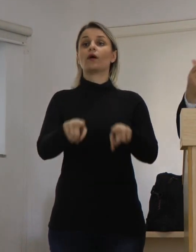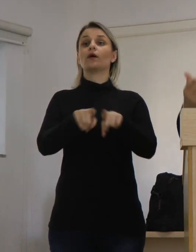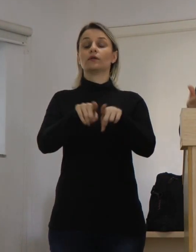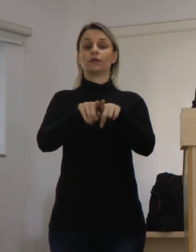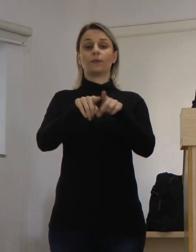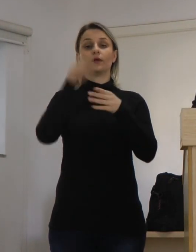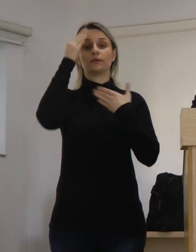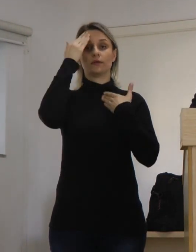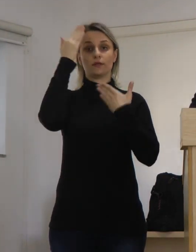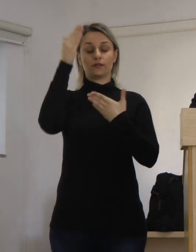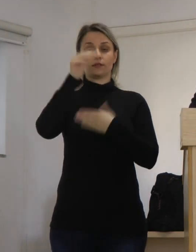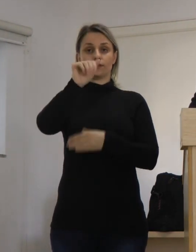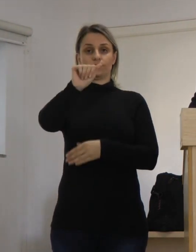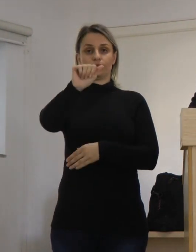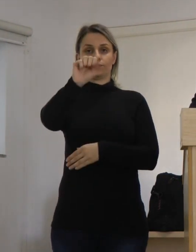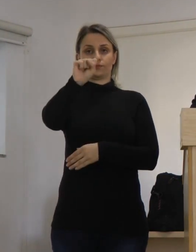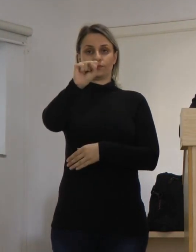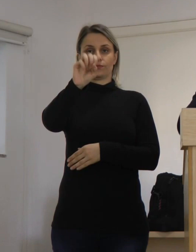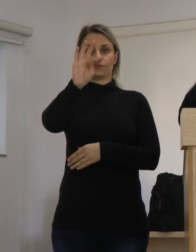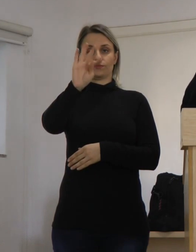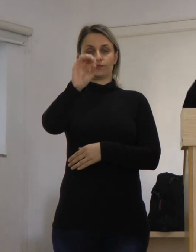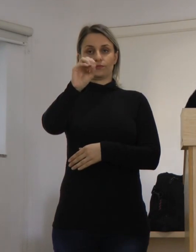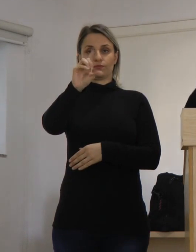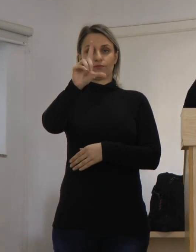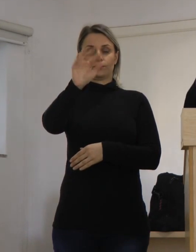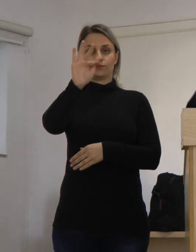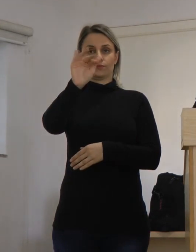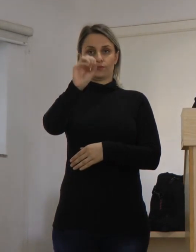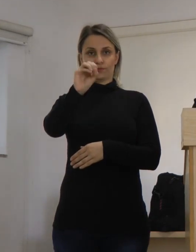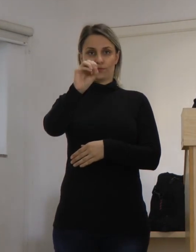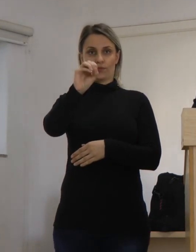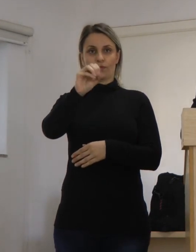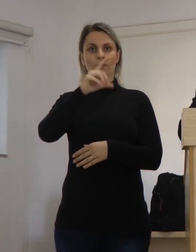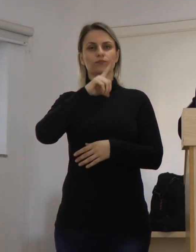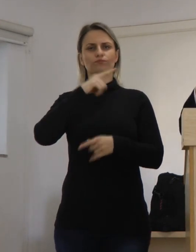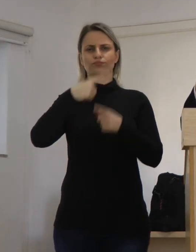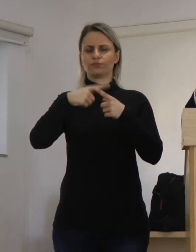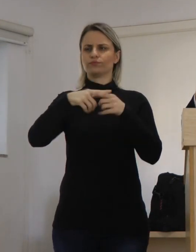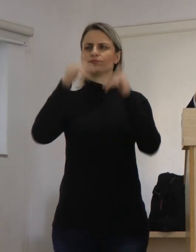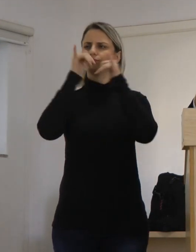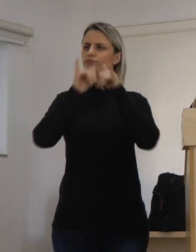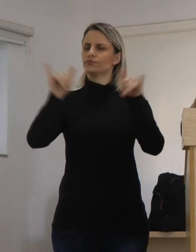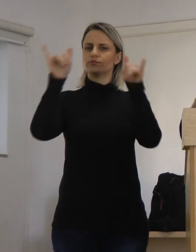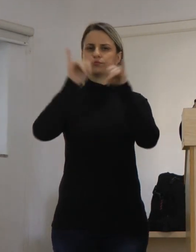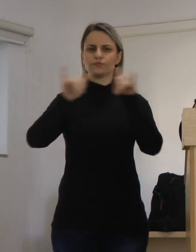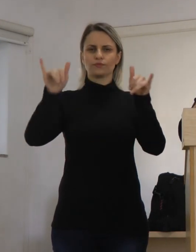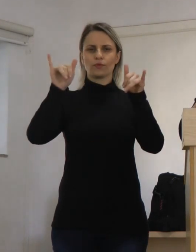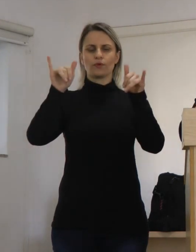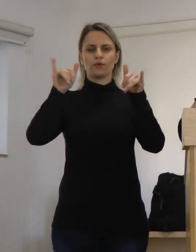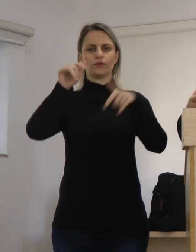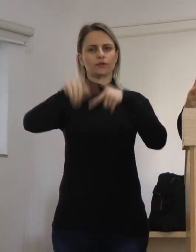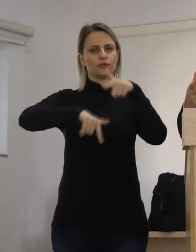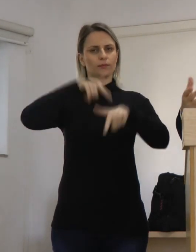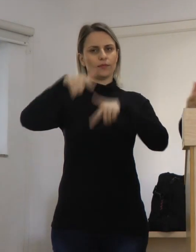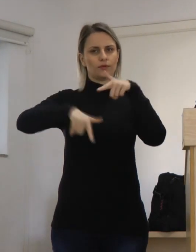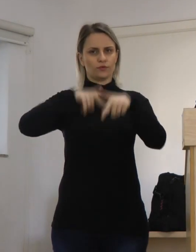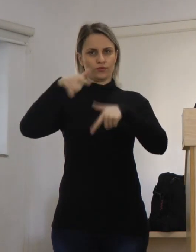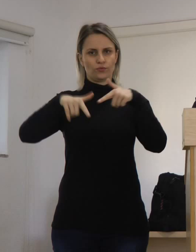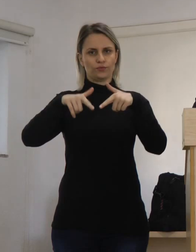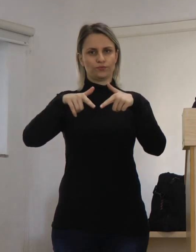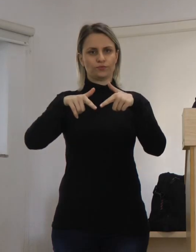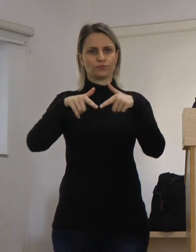do conselho aqui da casa, um grande divulgador, trabalhador dos periódicos O Imortal e O